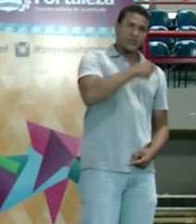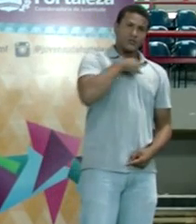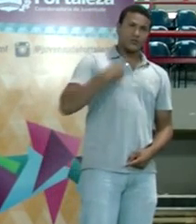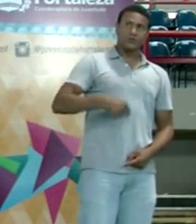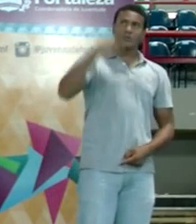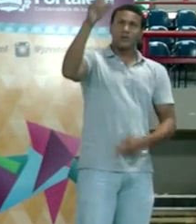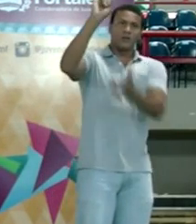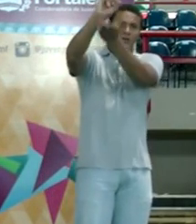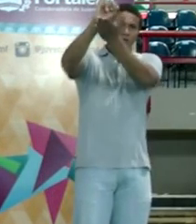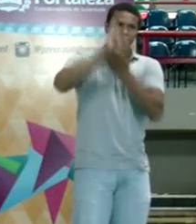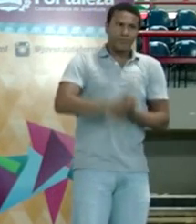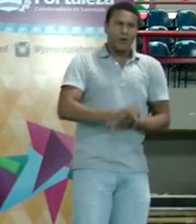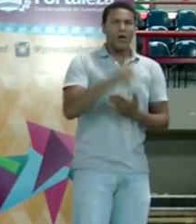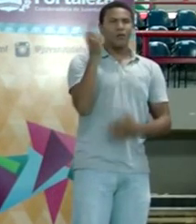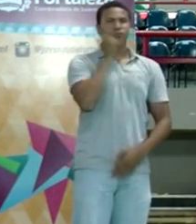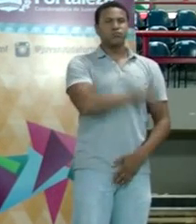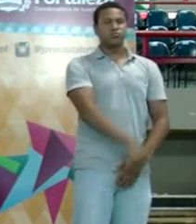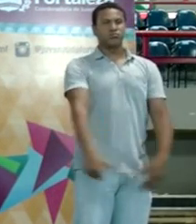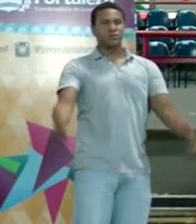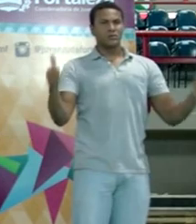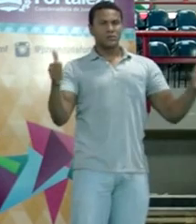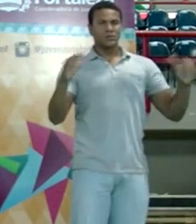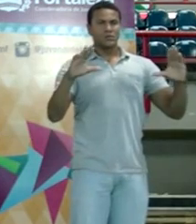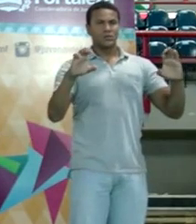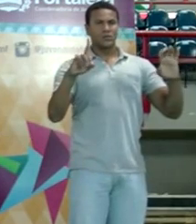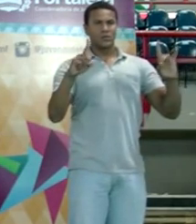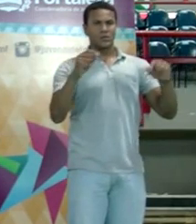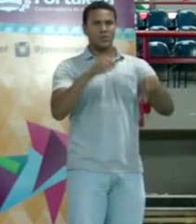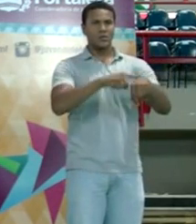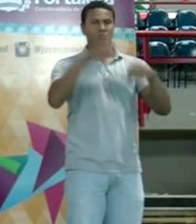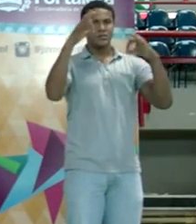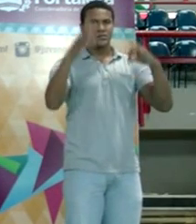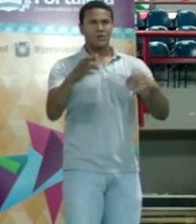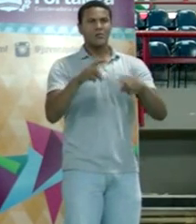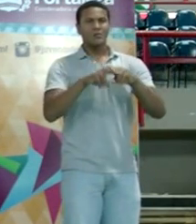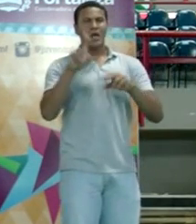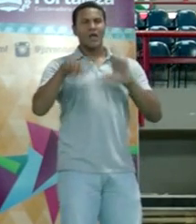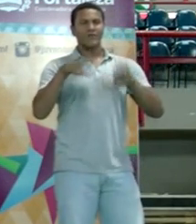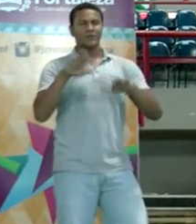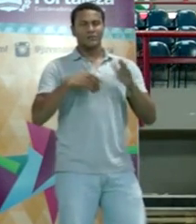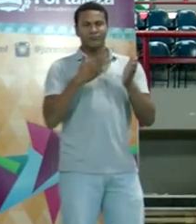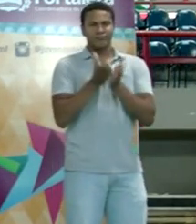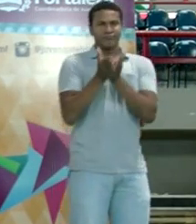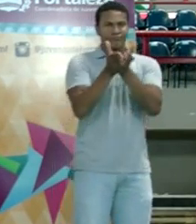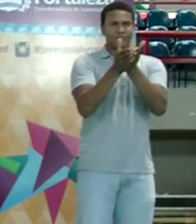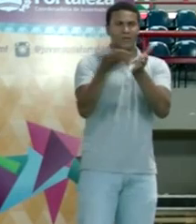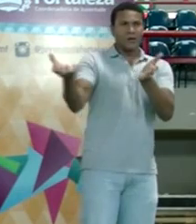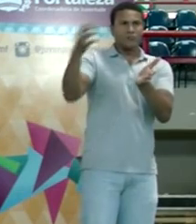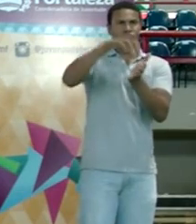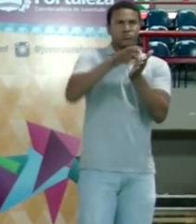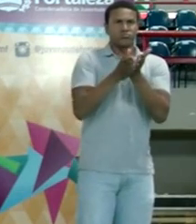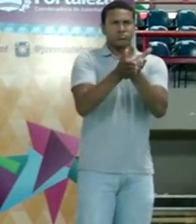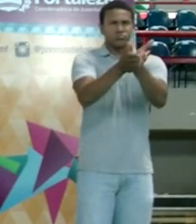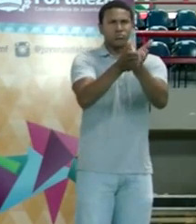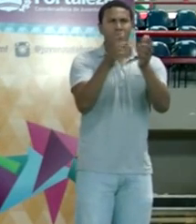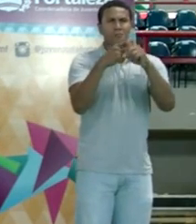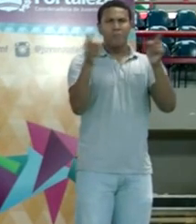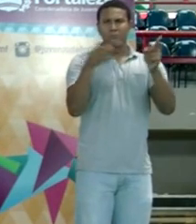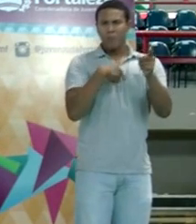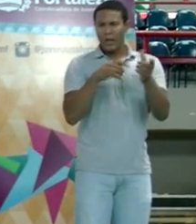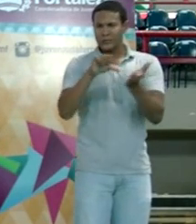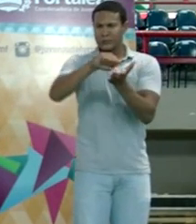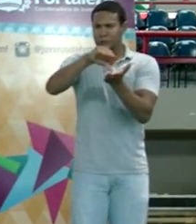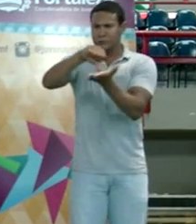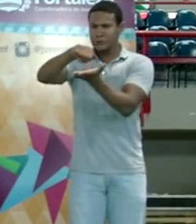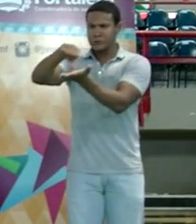cedo. Aquela velha questão, o cara pode mandar às vezes um navio cheio de produto para cá, mas o porto está tão lotado